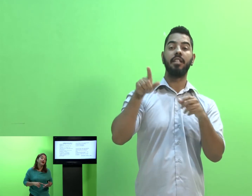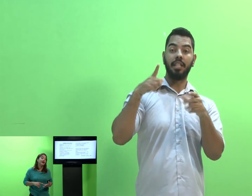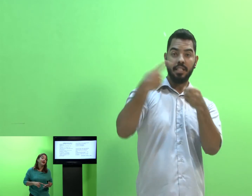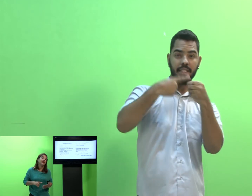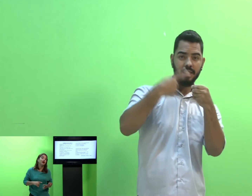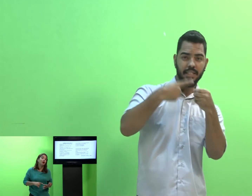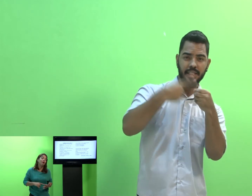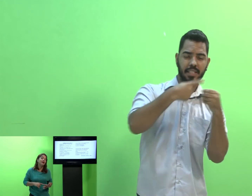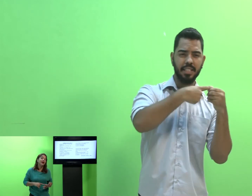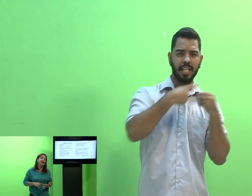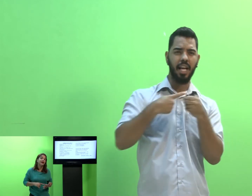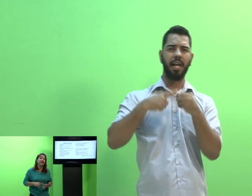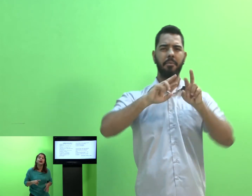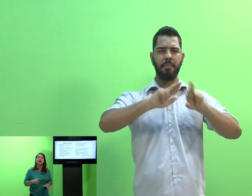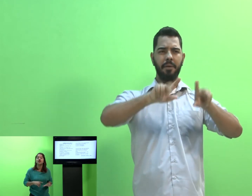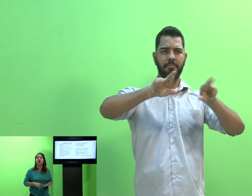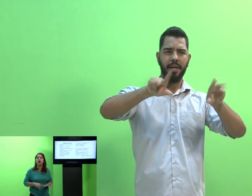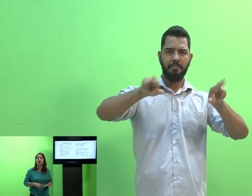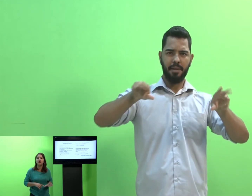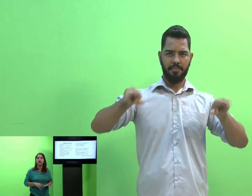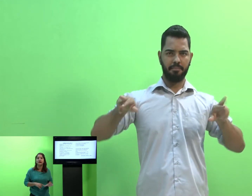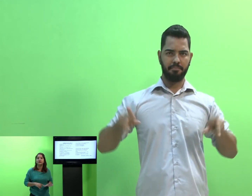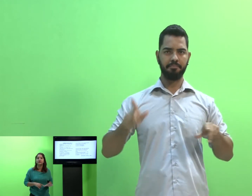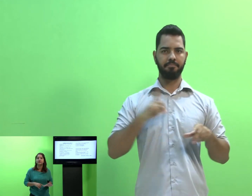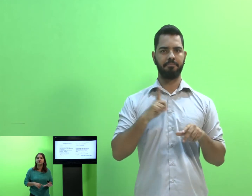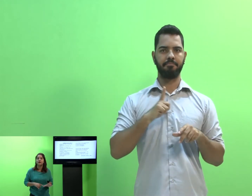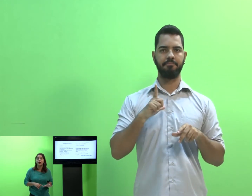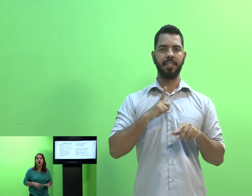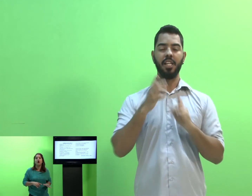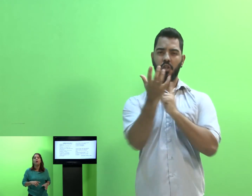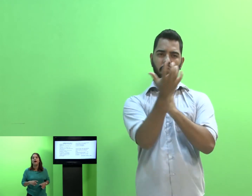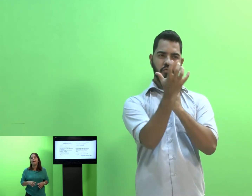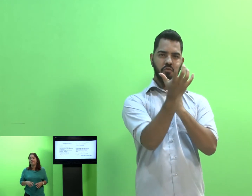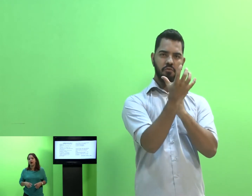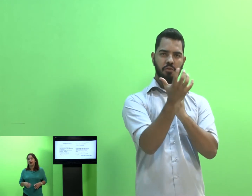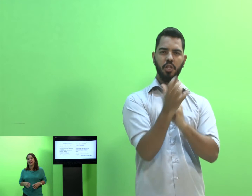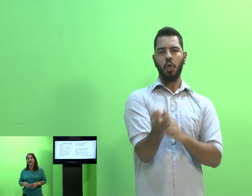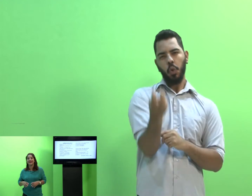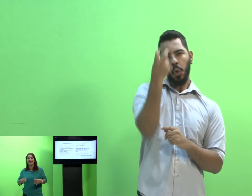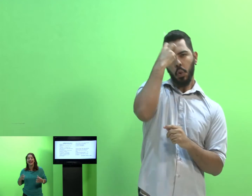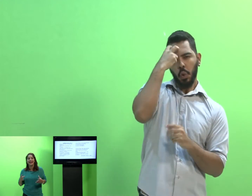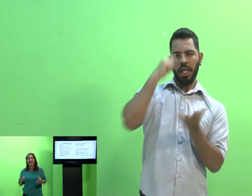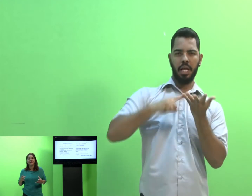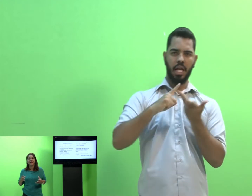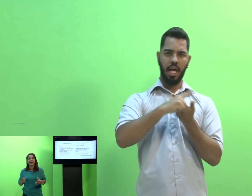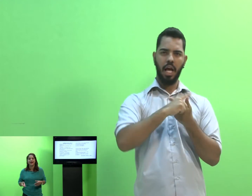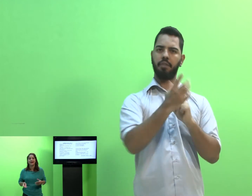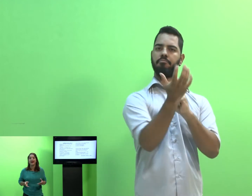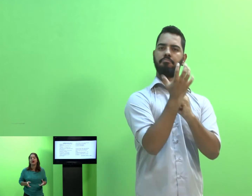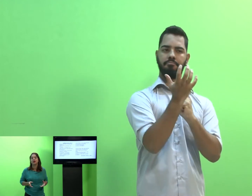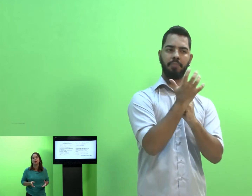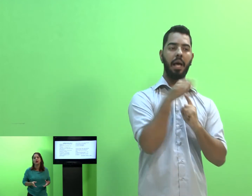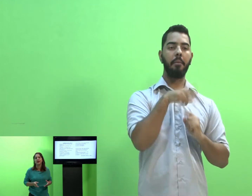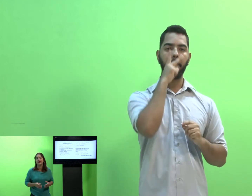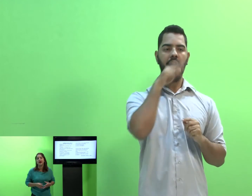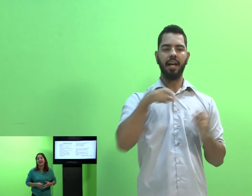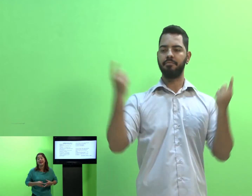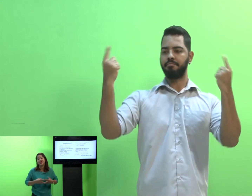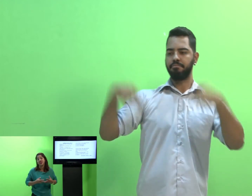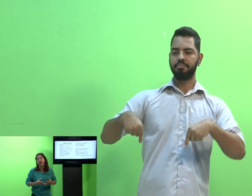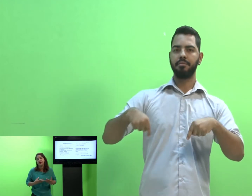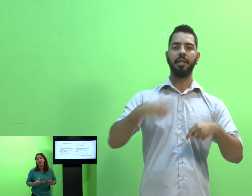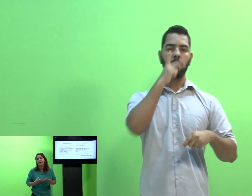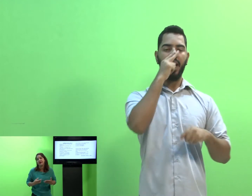Veneza, Monista, Cubistas, Gioconda. O poema mostra que nem a natureza, nem a cultura